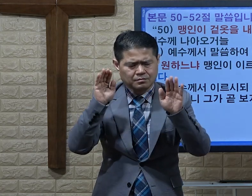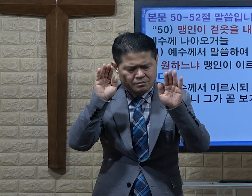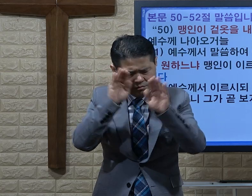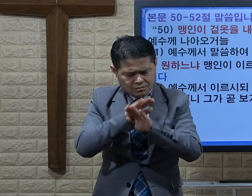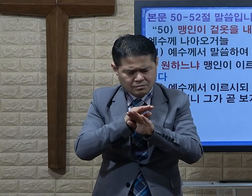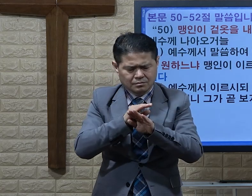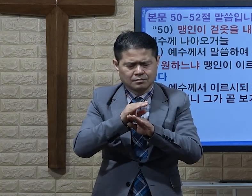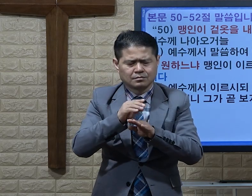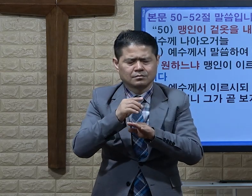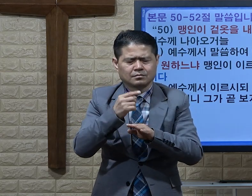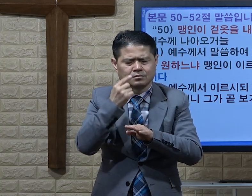그럼 어두운